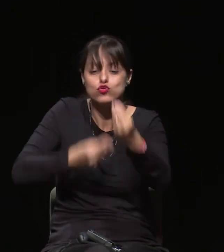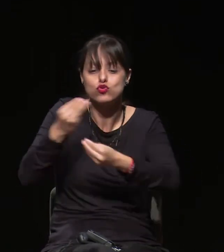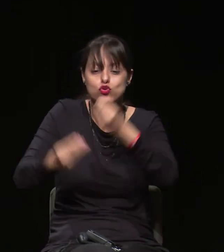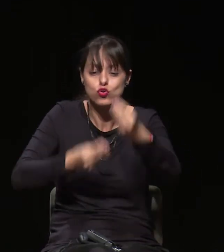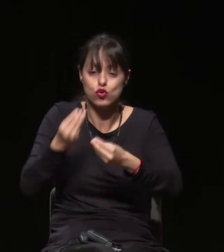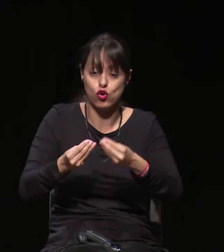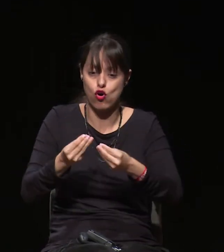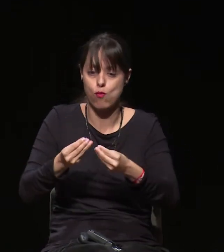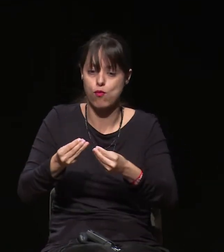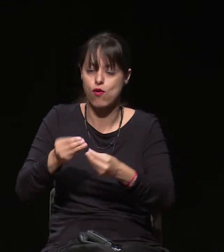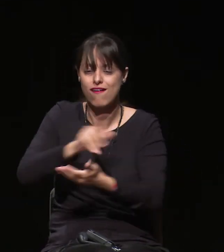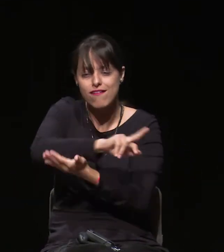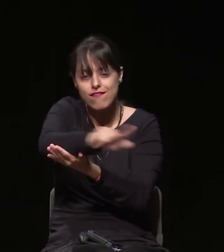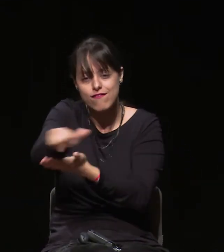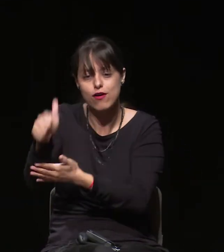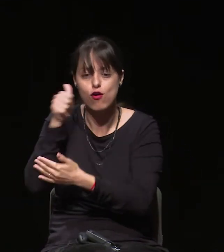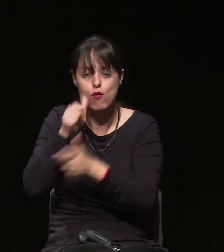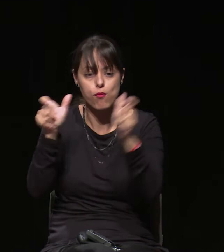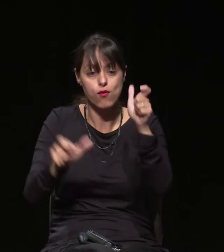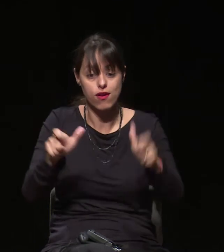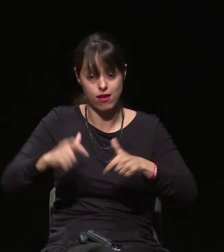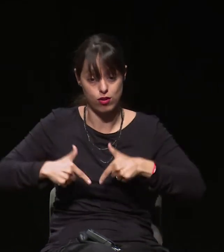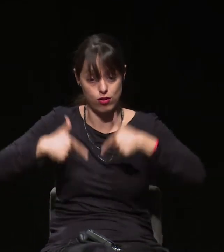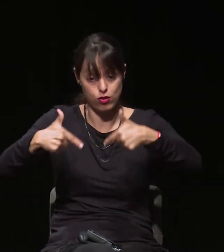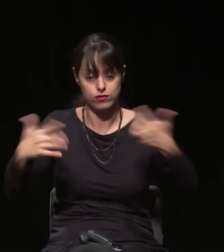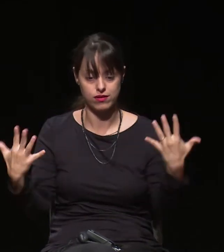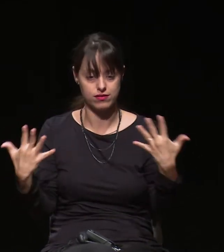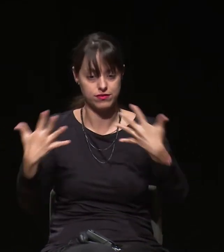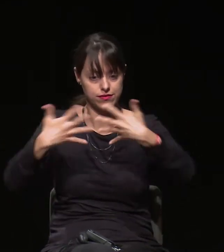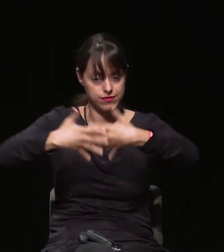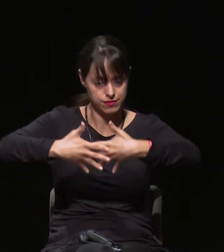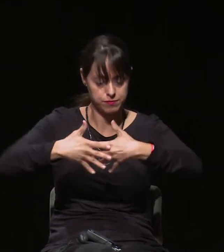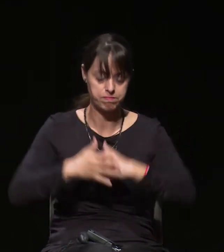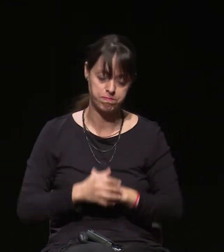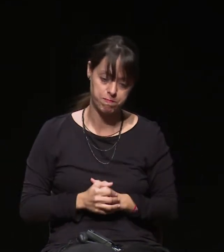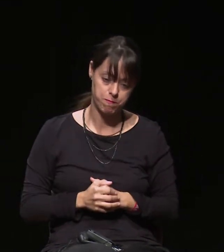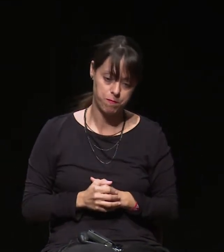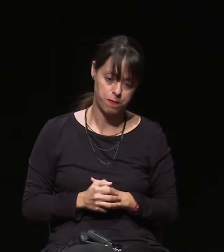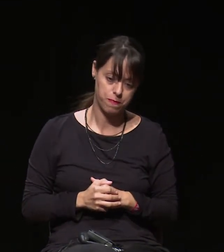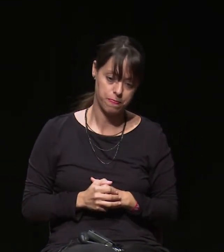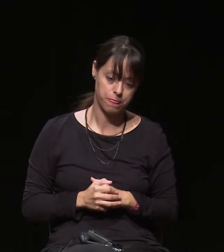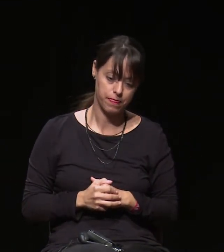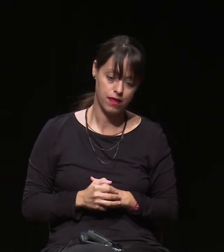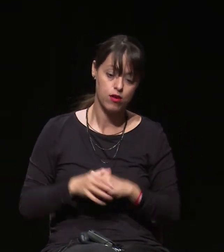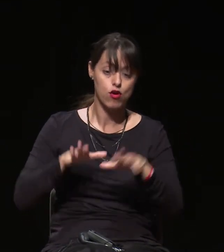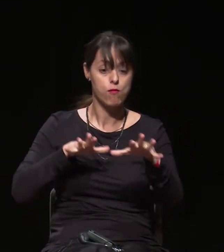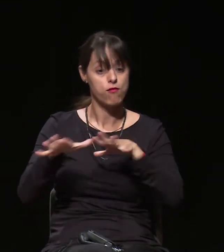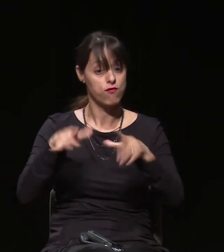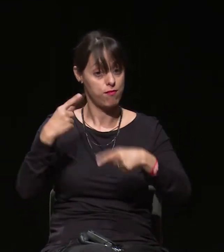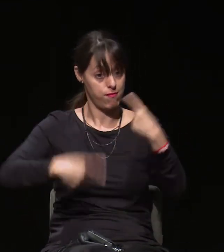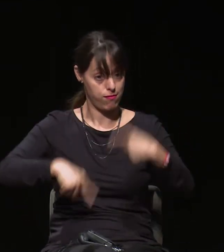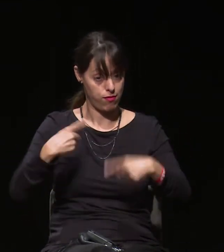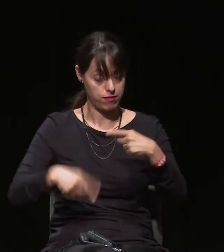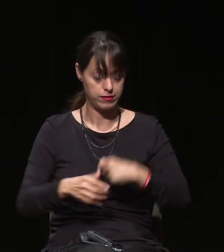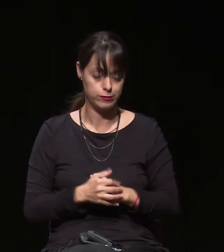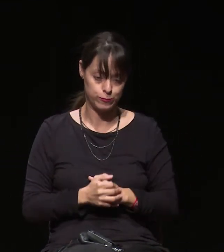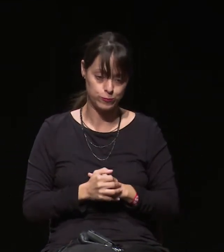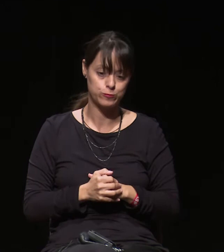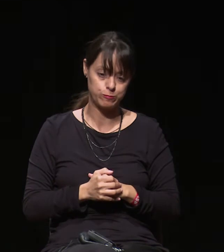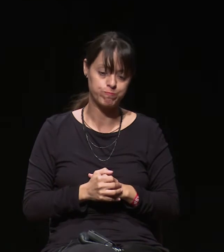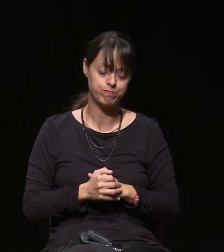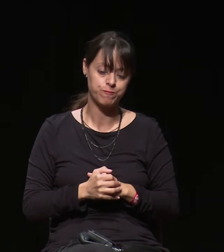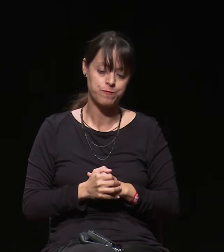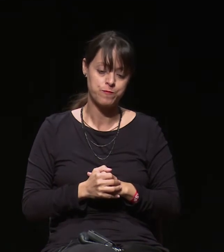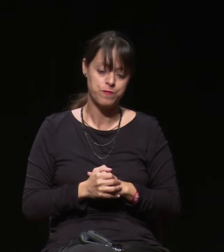do ativismo social. O feminismo como movimento político guarda, dessa maneira,